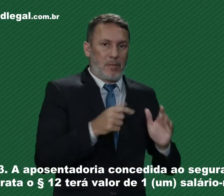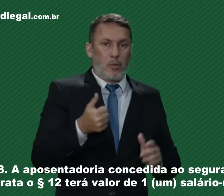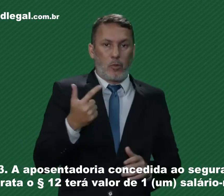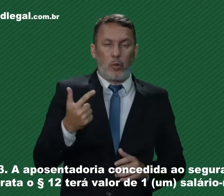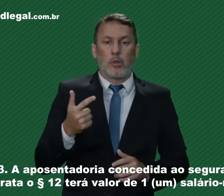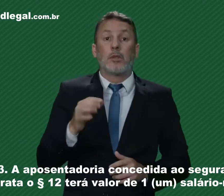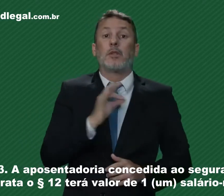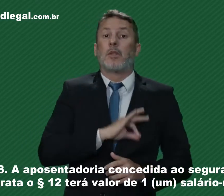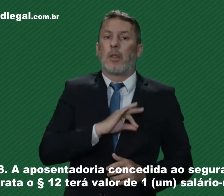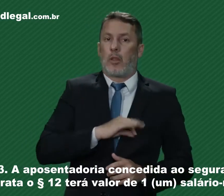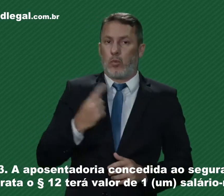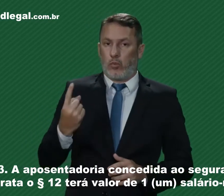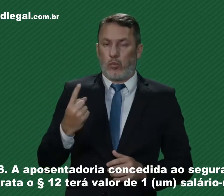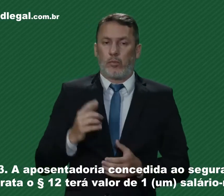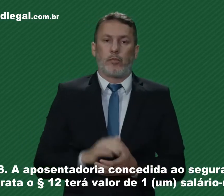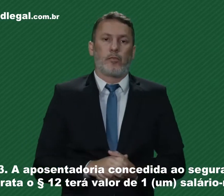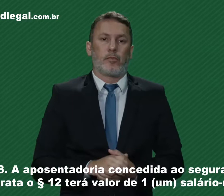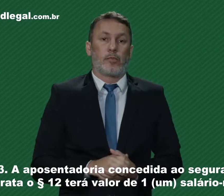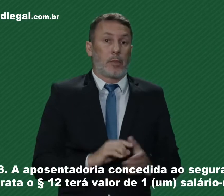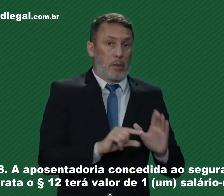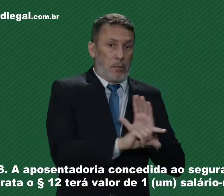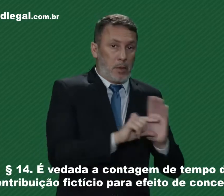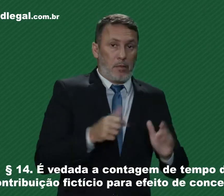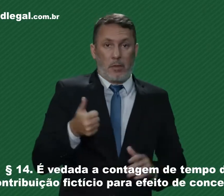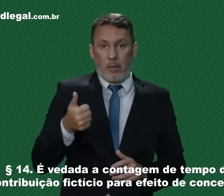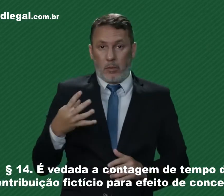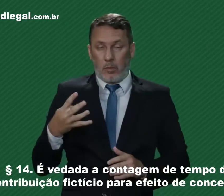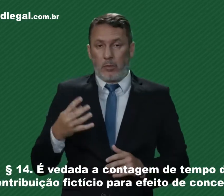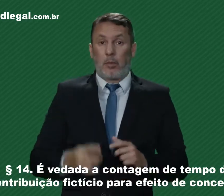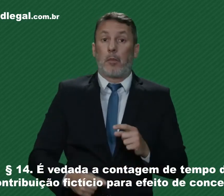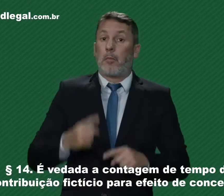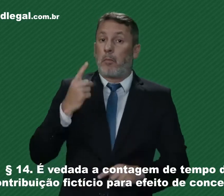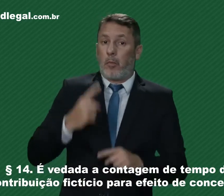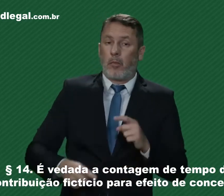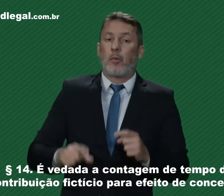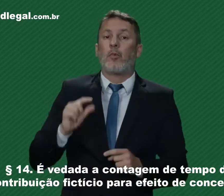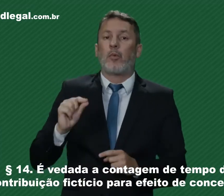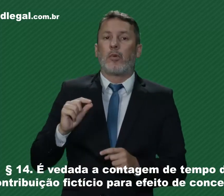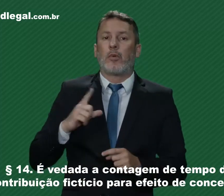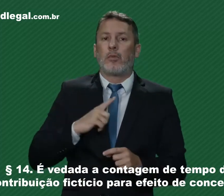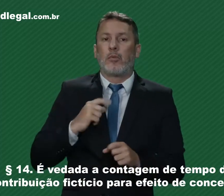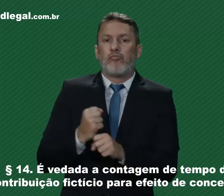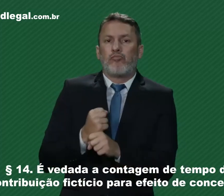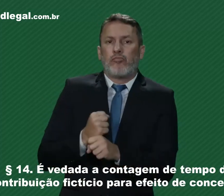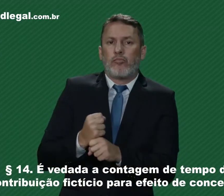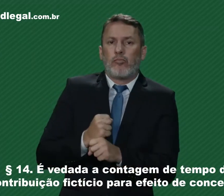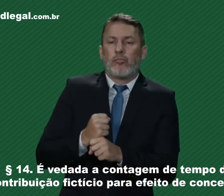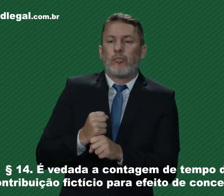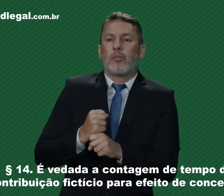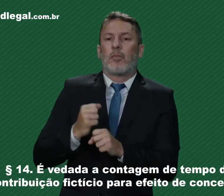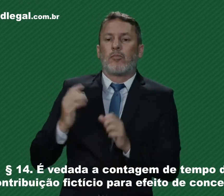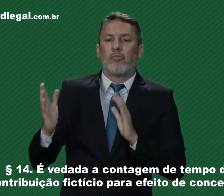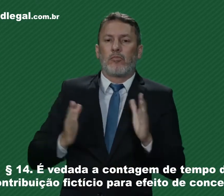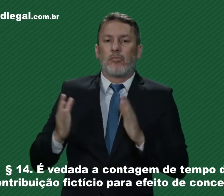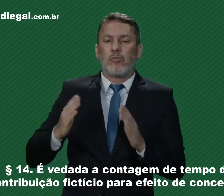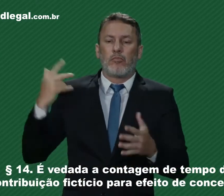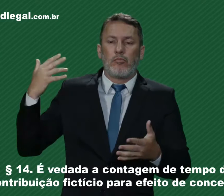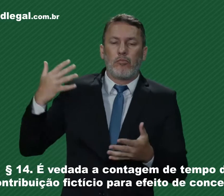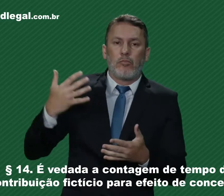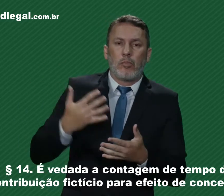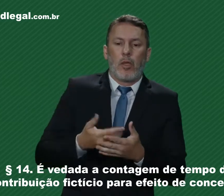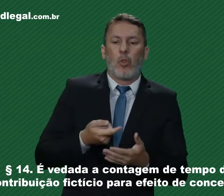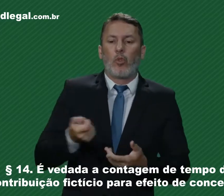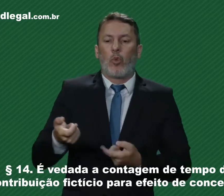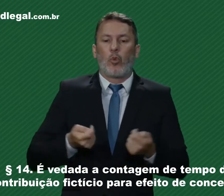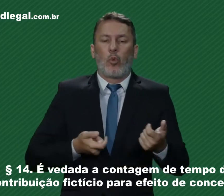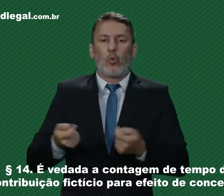o parágrafo 12 terá valor de 1 salário mínimo. Parágrafo 14. É vedada a contagem de tempo de contribuição